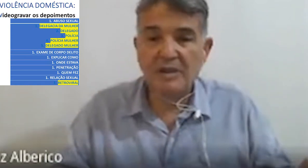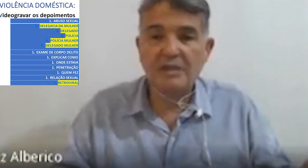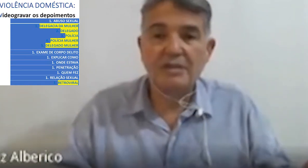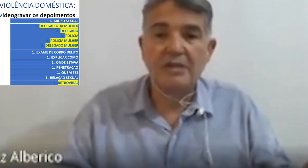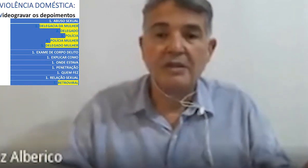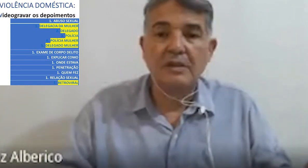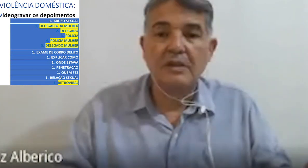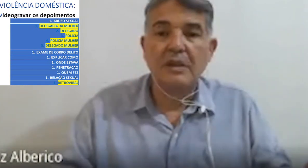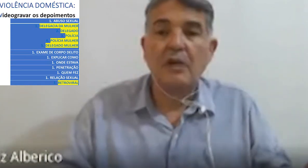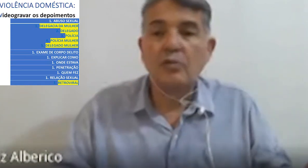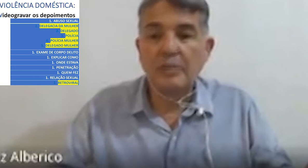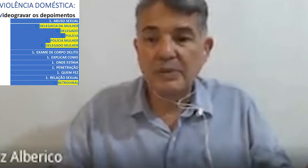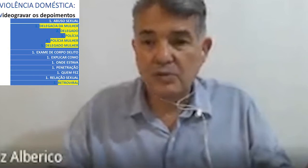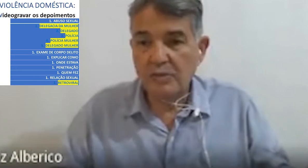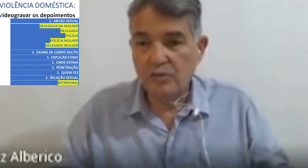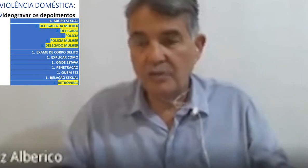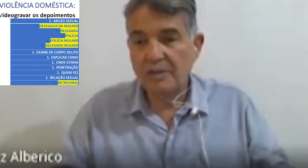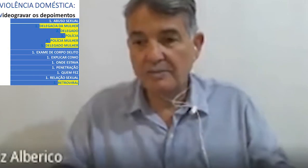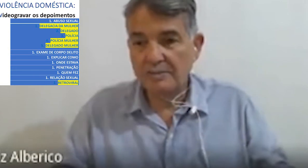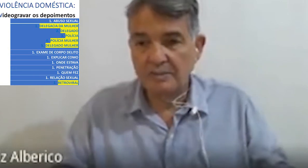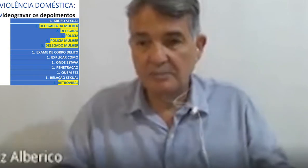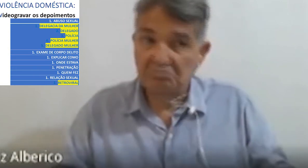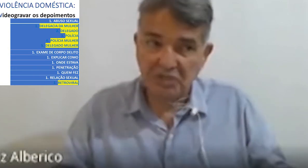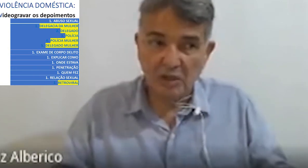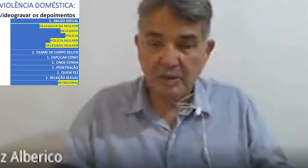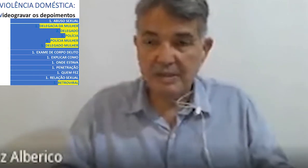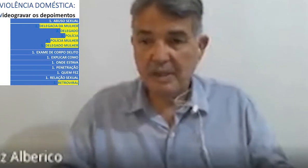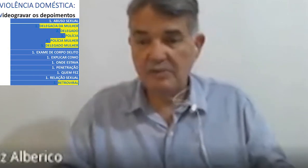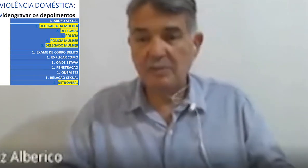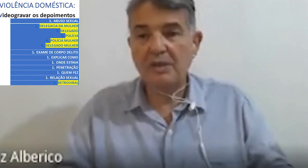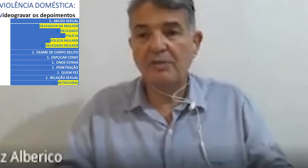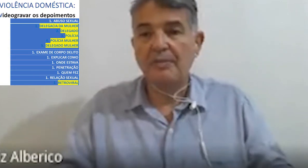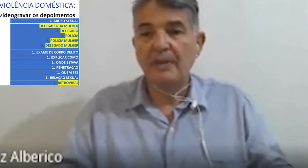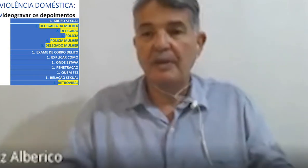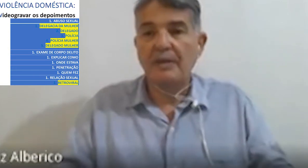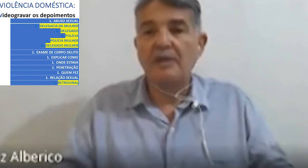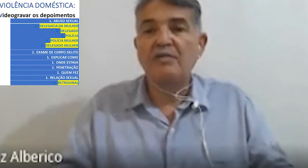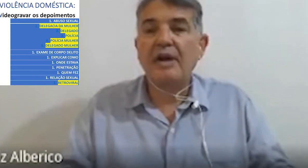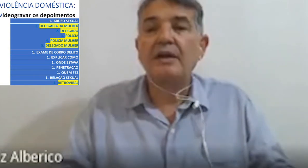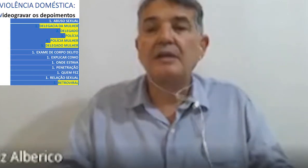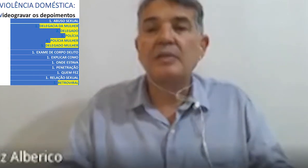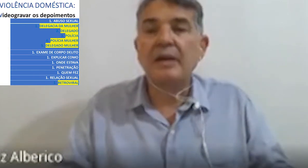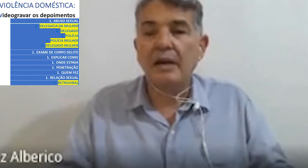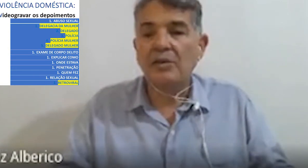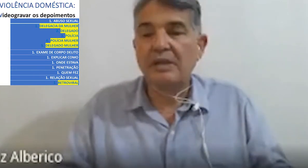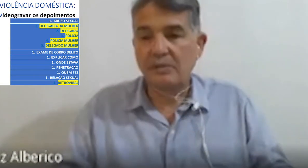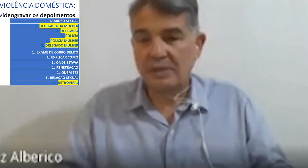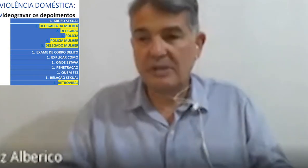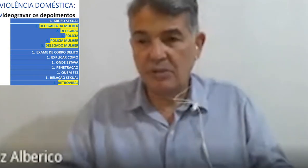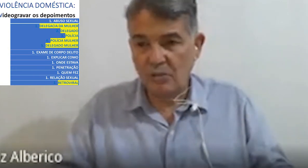vocês alguma pessoa surda, geralmente sexo feminino, que vai explicar o que está acontecendo, como